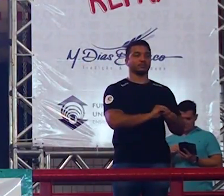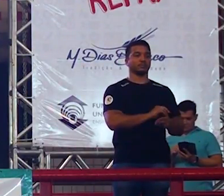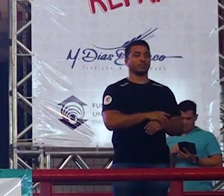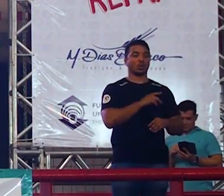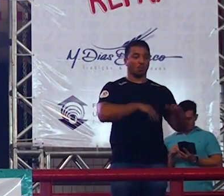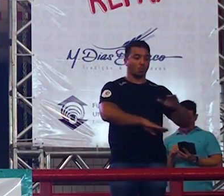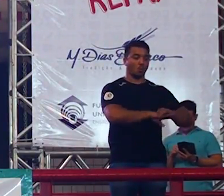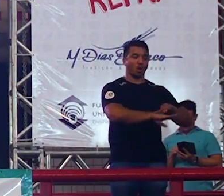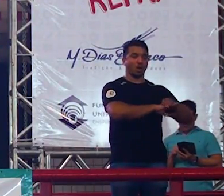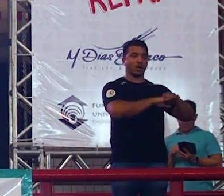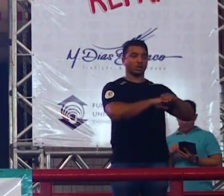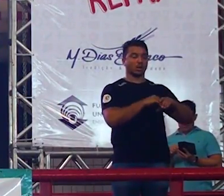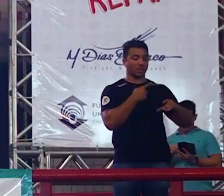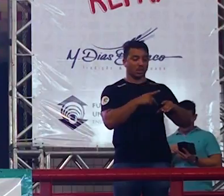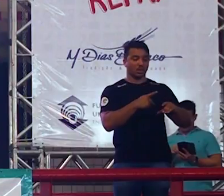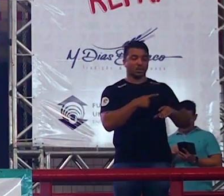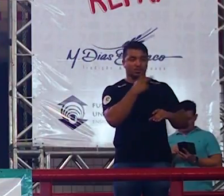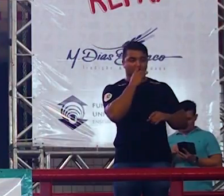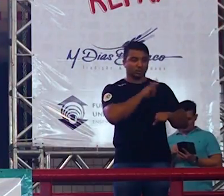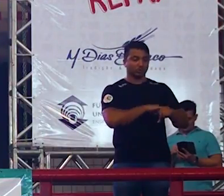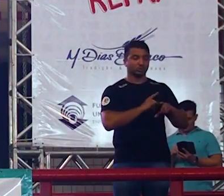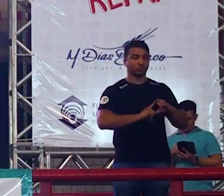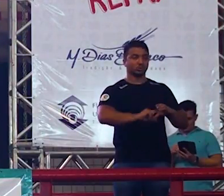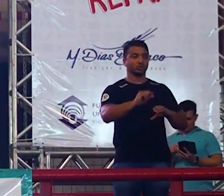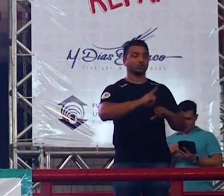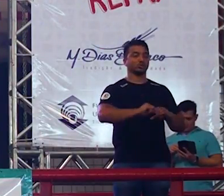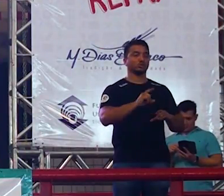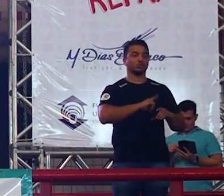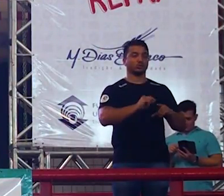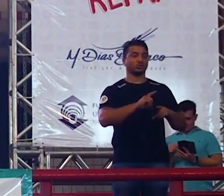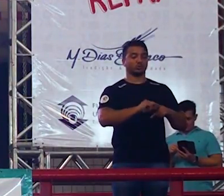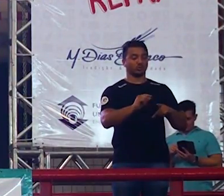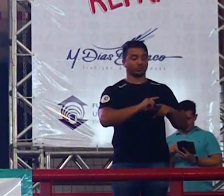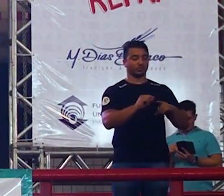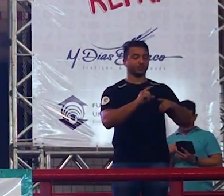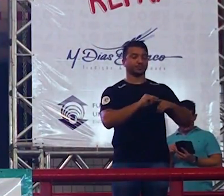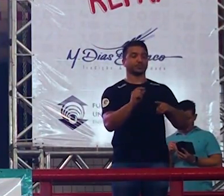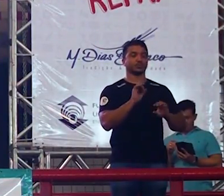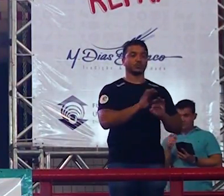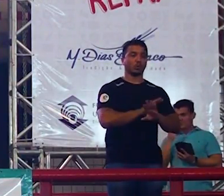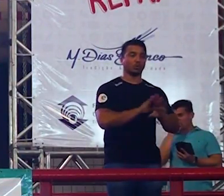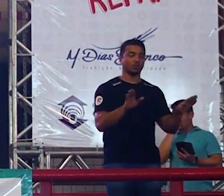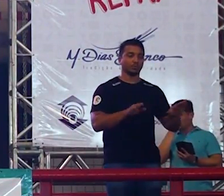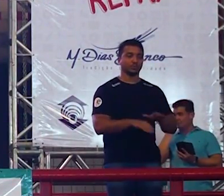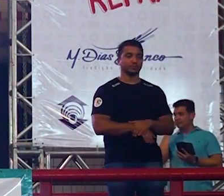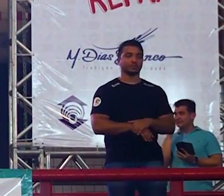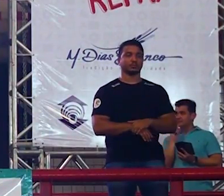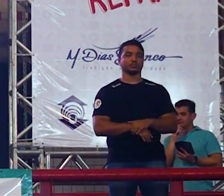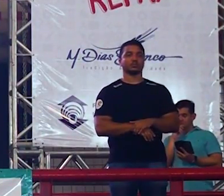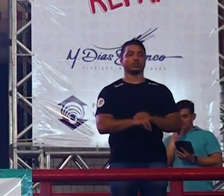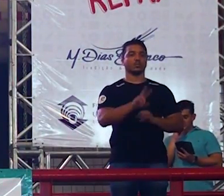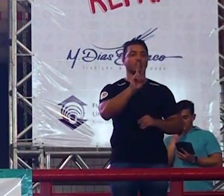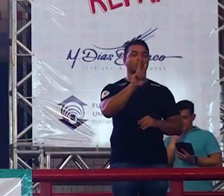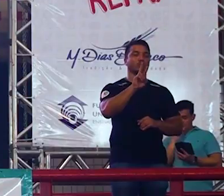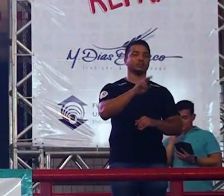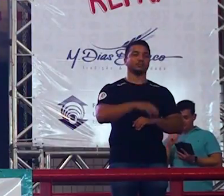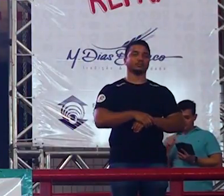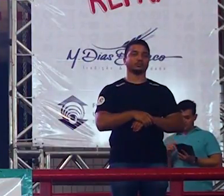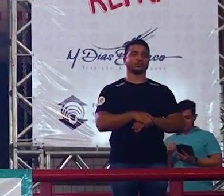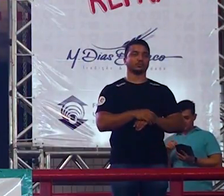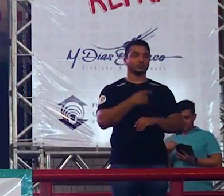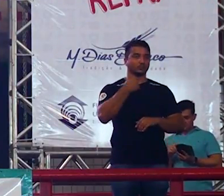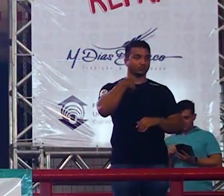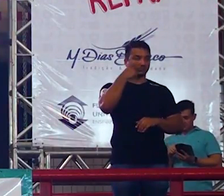ele vai armazenar a urina, que esta vai ser liberada por quem? Pela uretra, ok? 2.